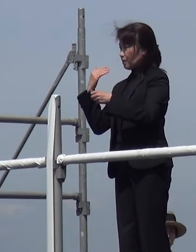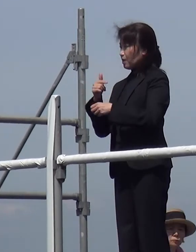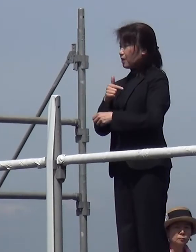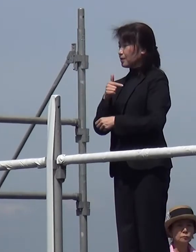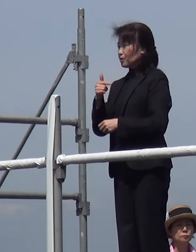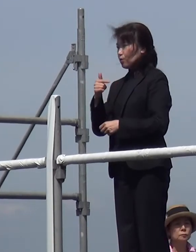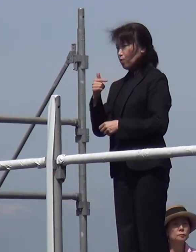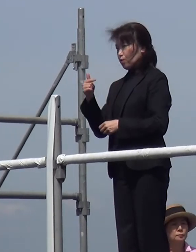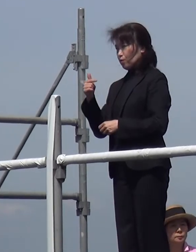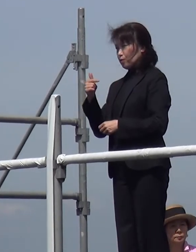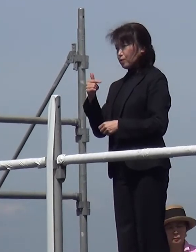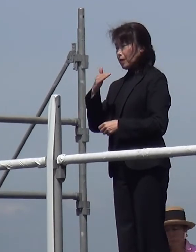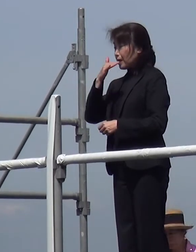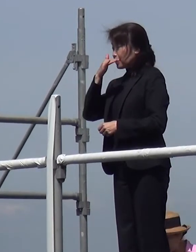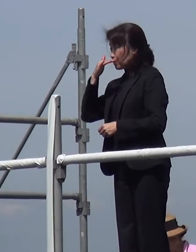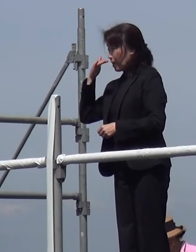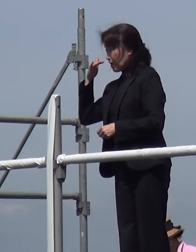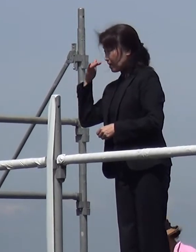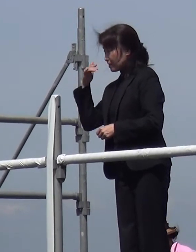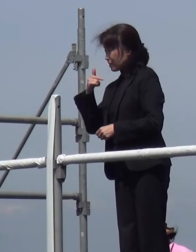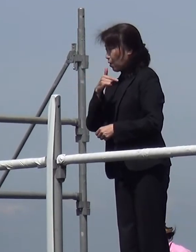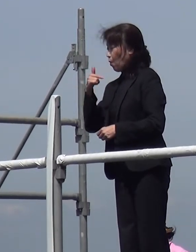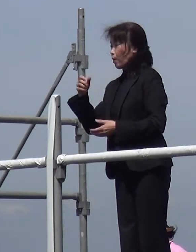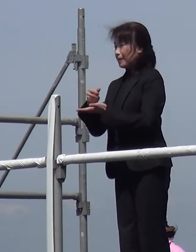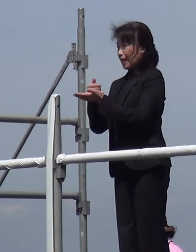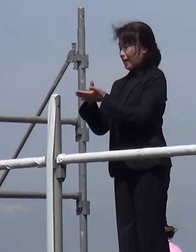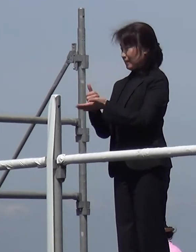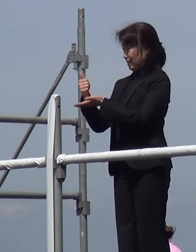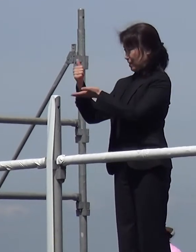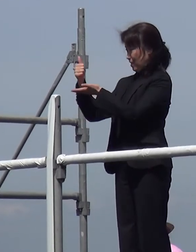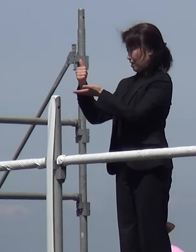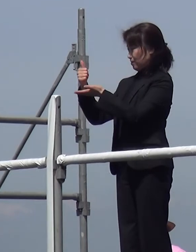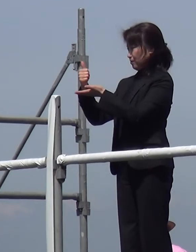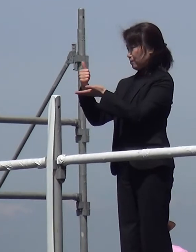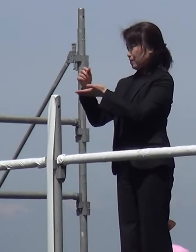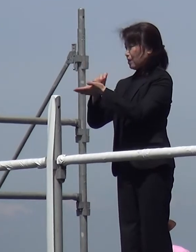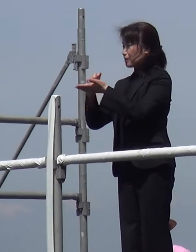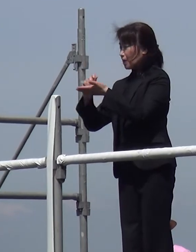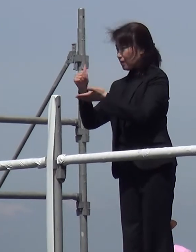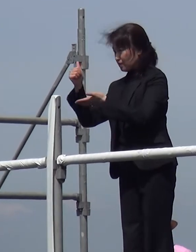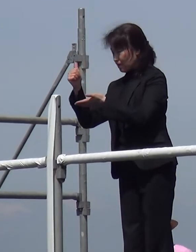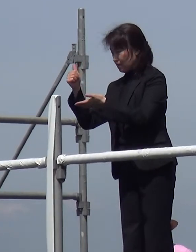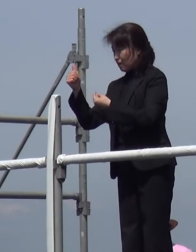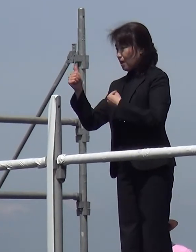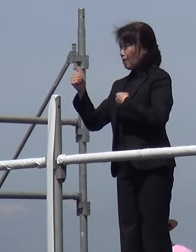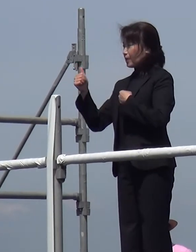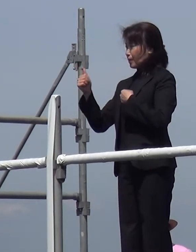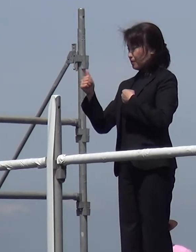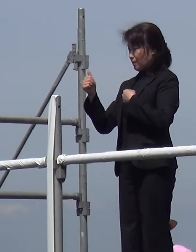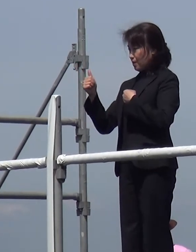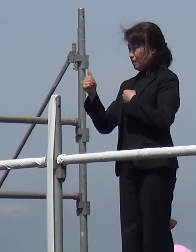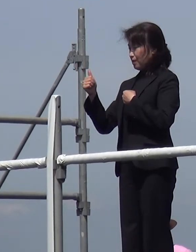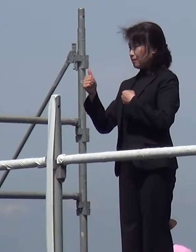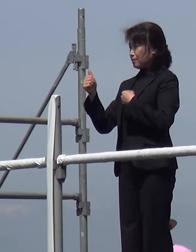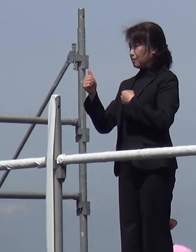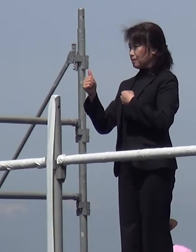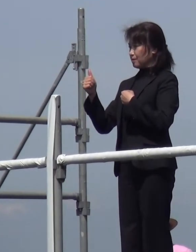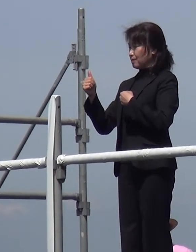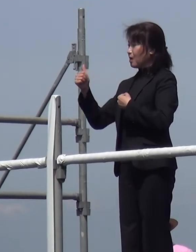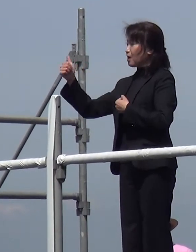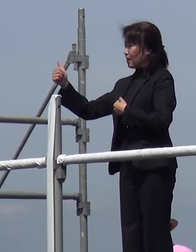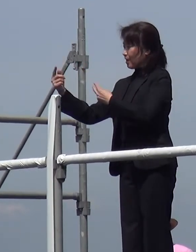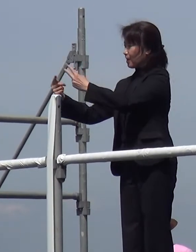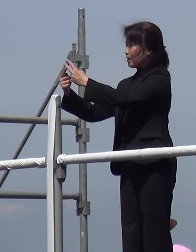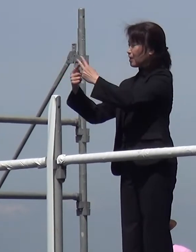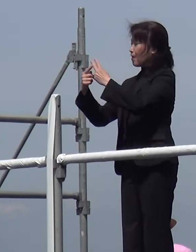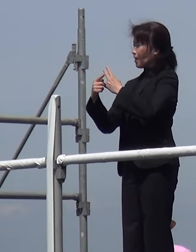に優れた大きい作家でした。そして私は彼から手紙が来る